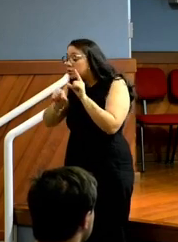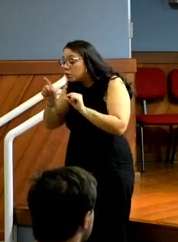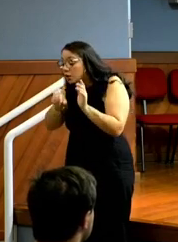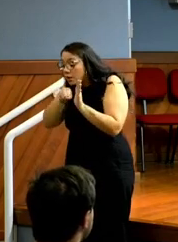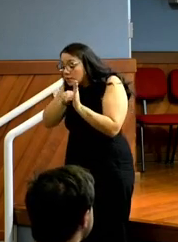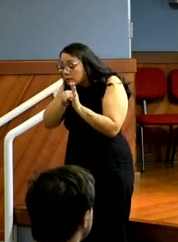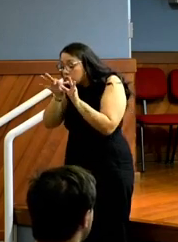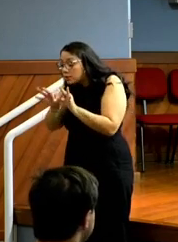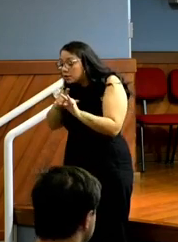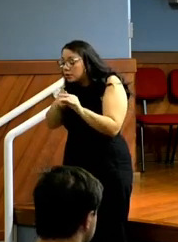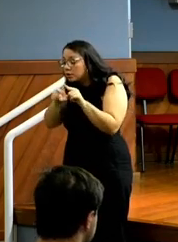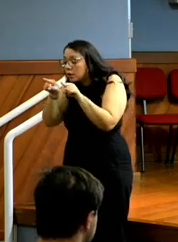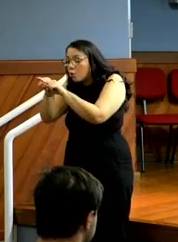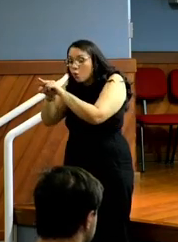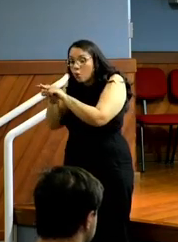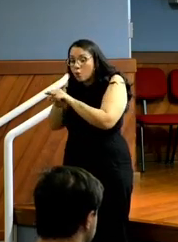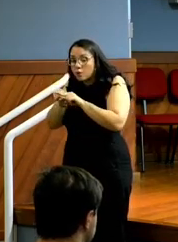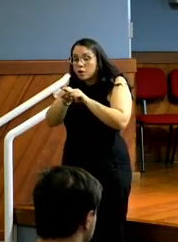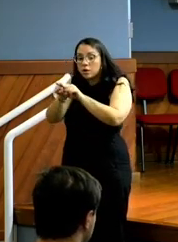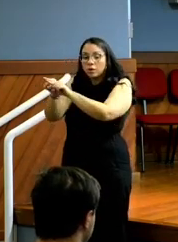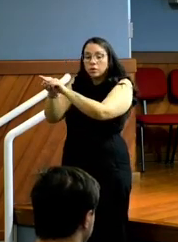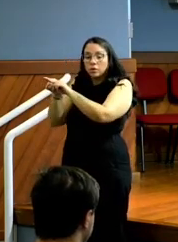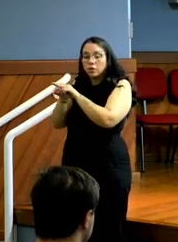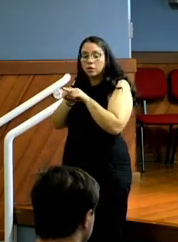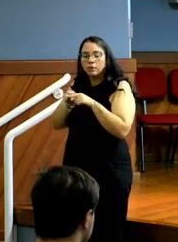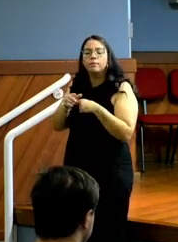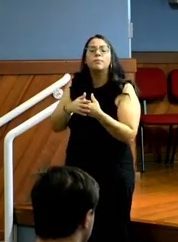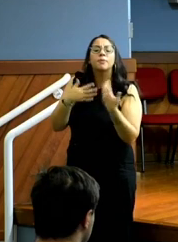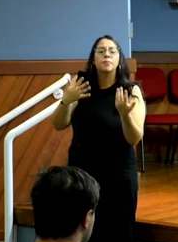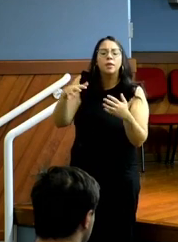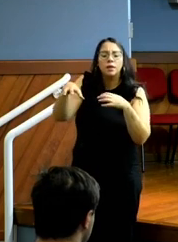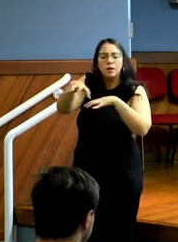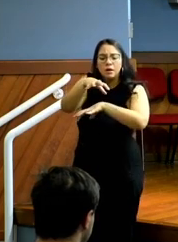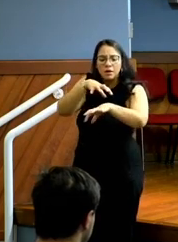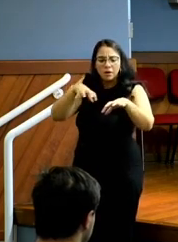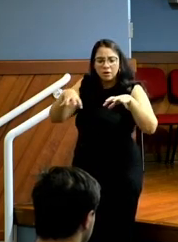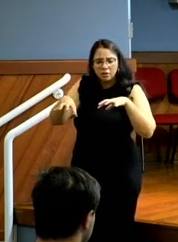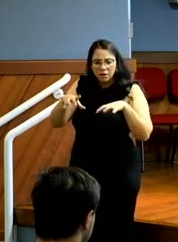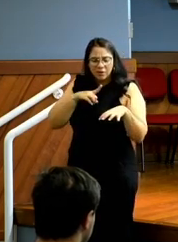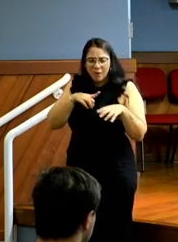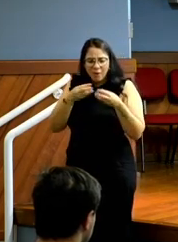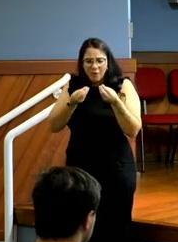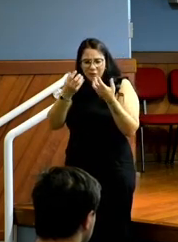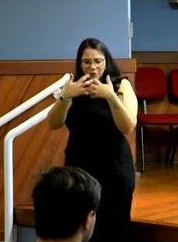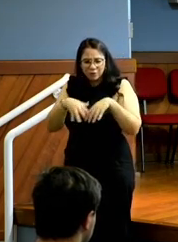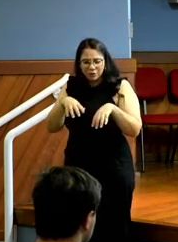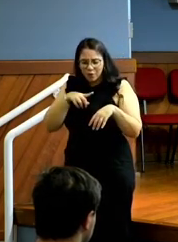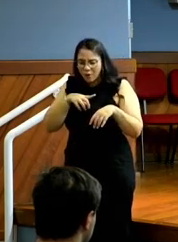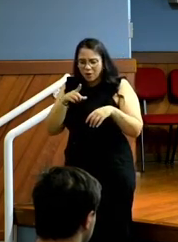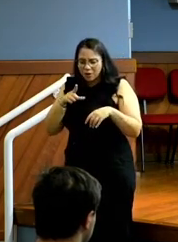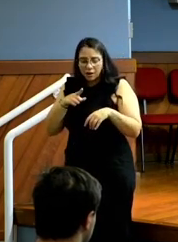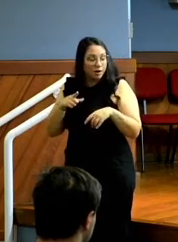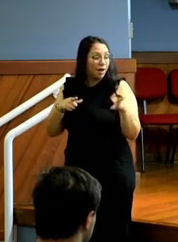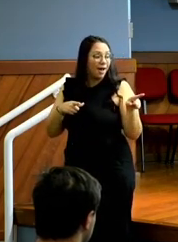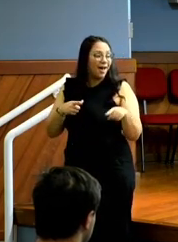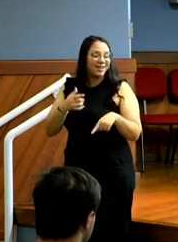pares. Legal. Então, assim, me informaram que eu